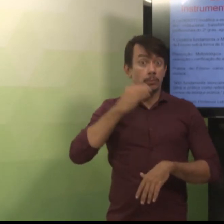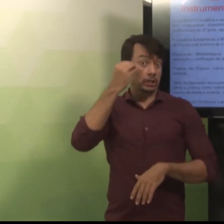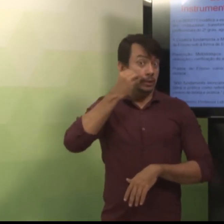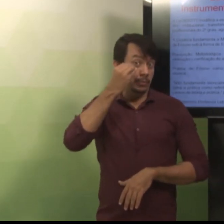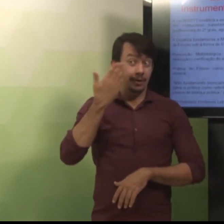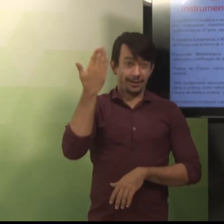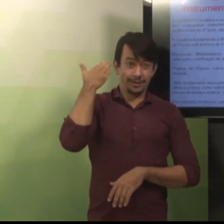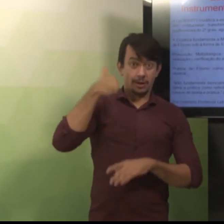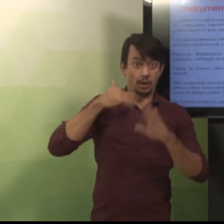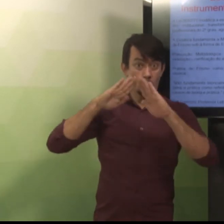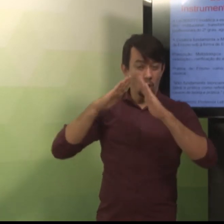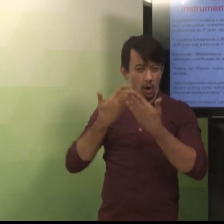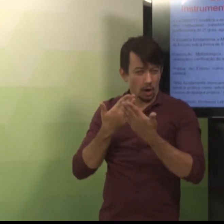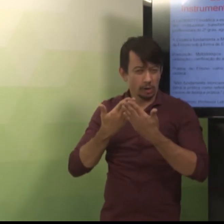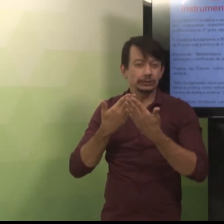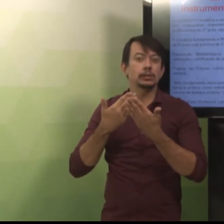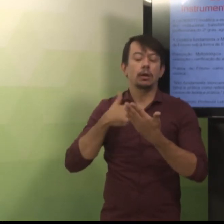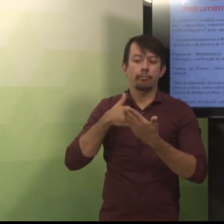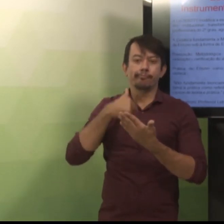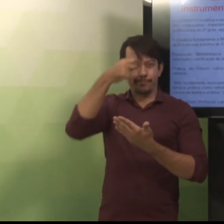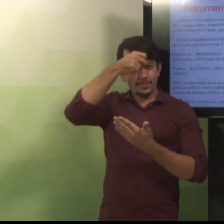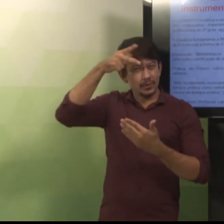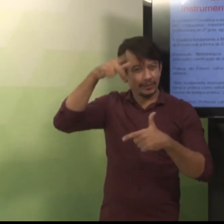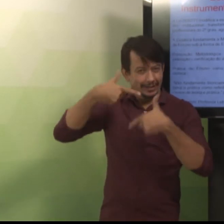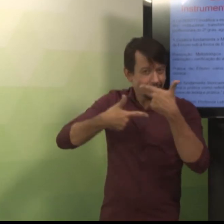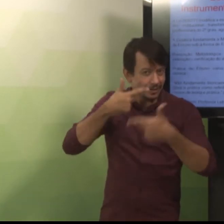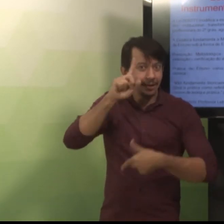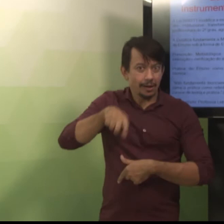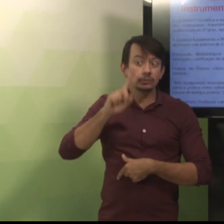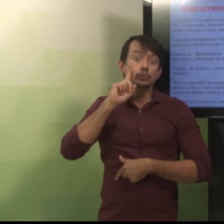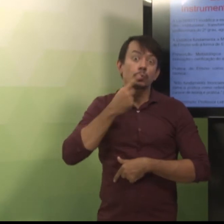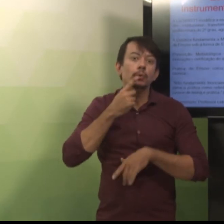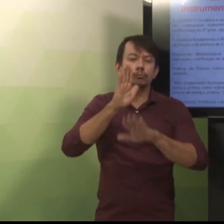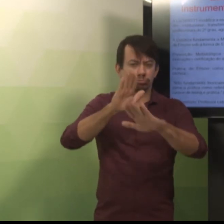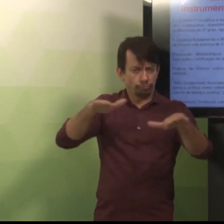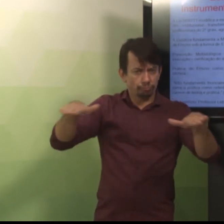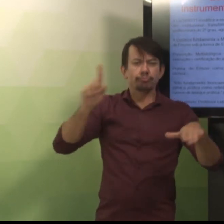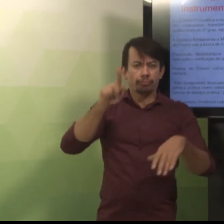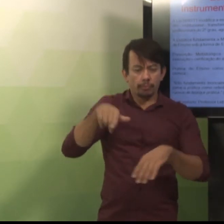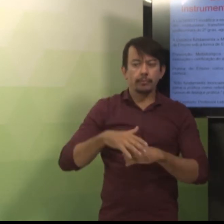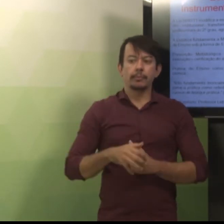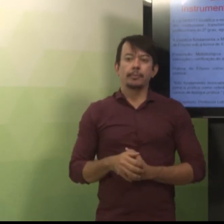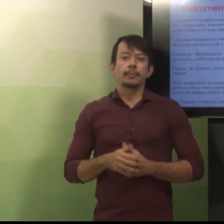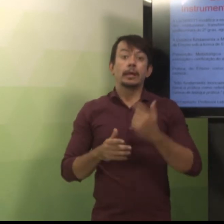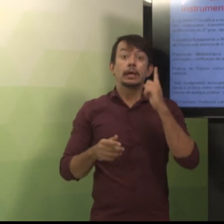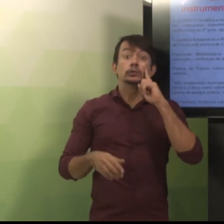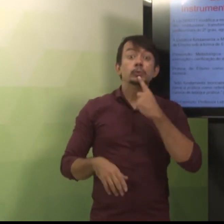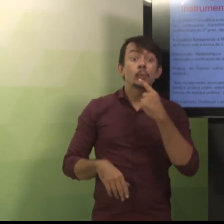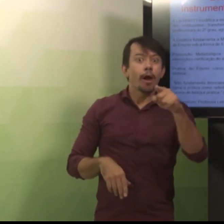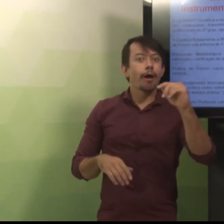um. Então, eu tive uma experiência em uma escola municipal, onde trabalhei com crianças surdas.